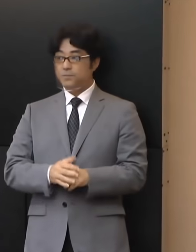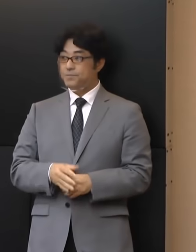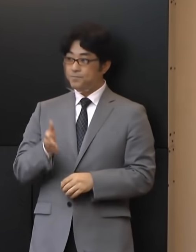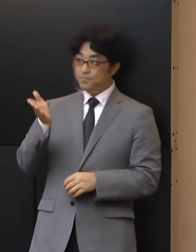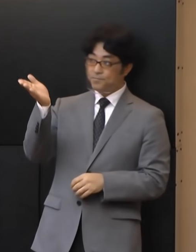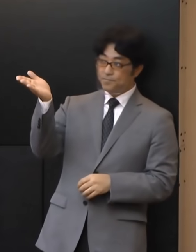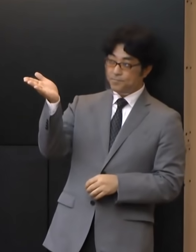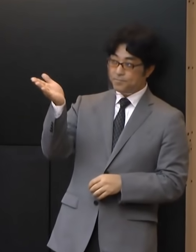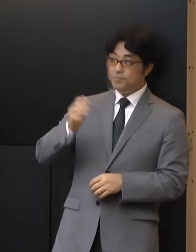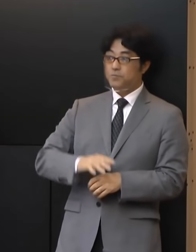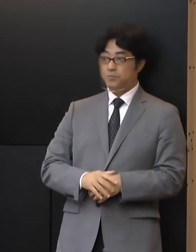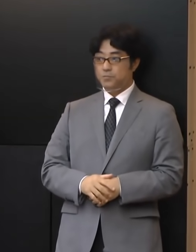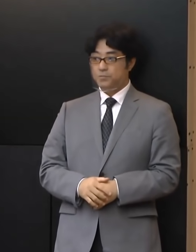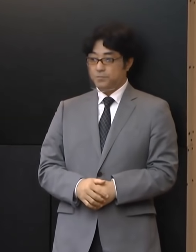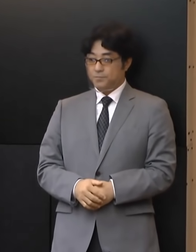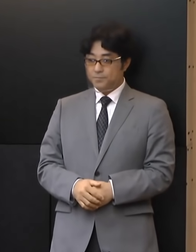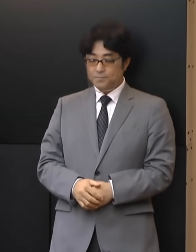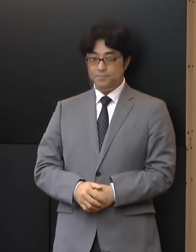。はい、